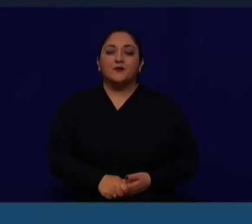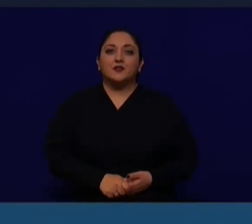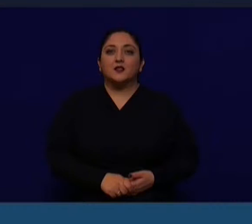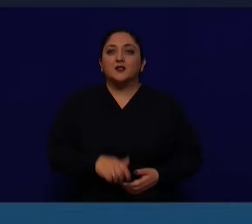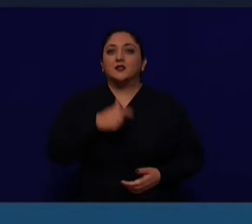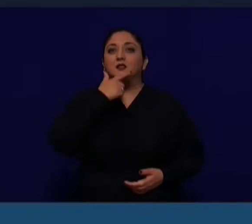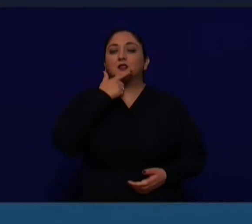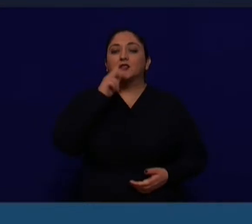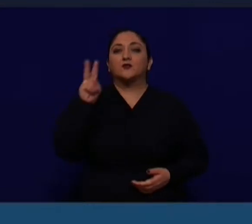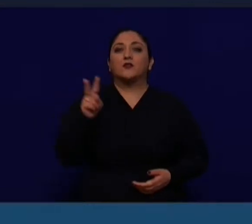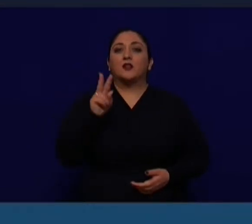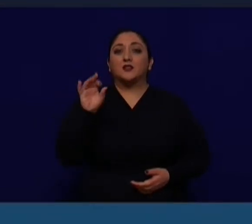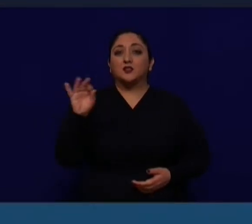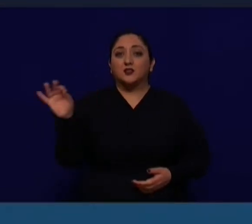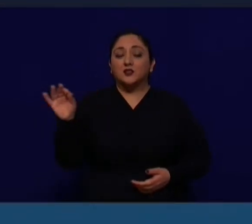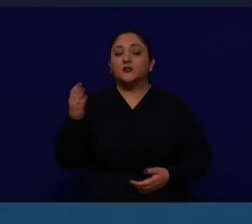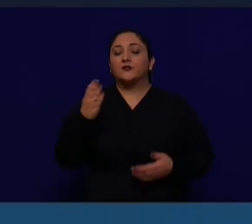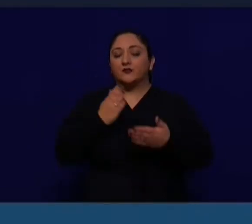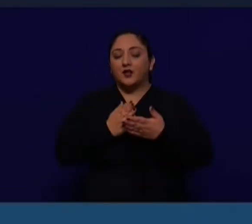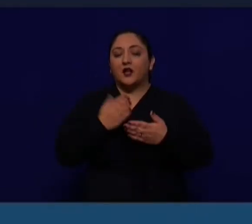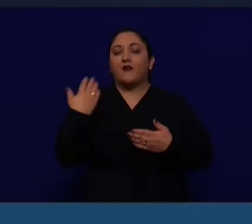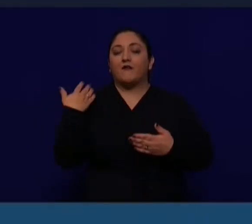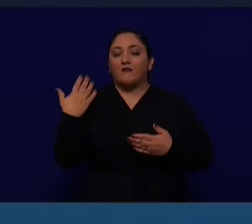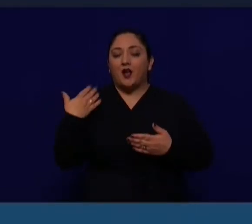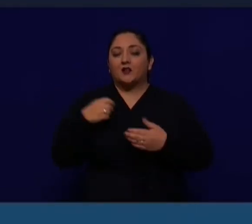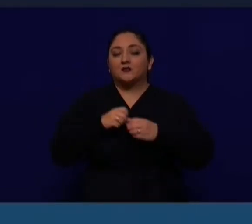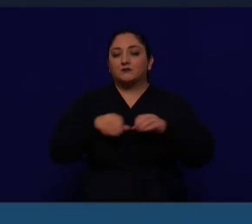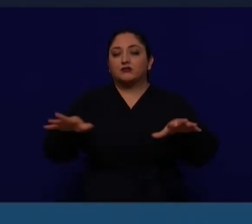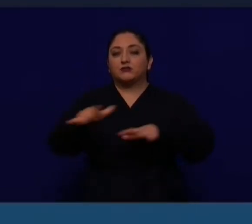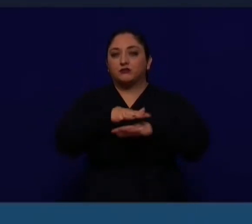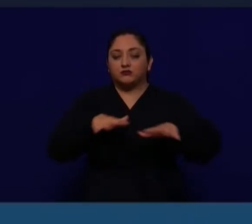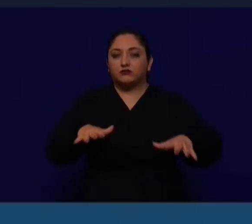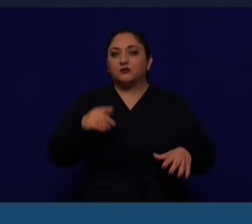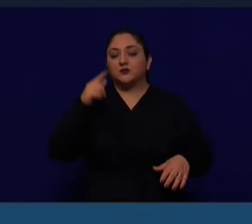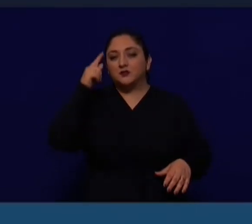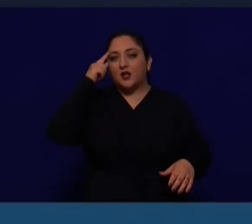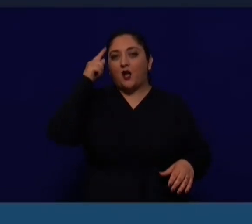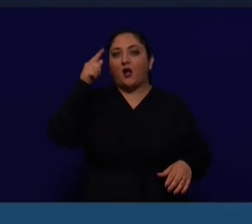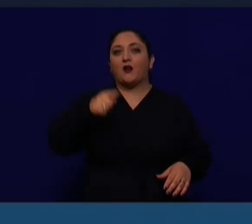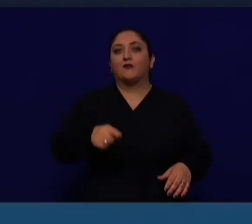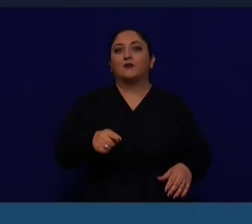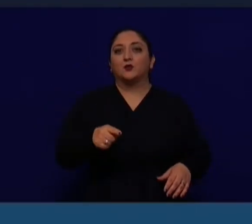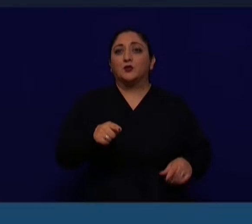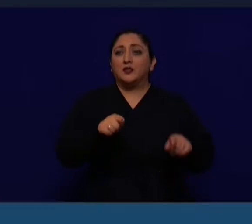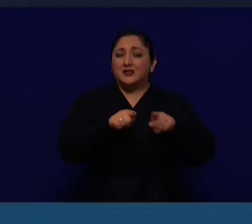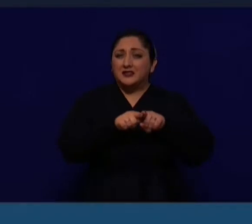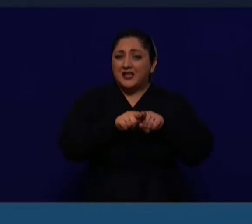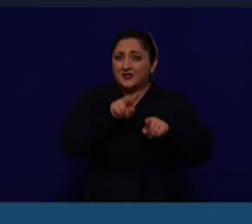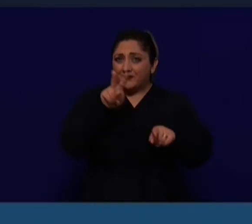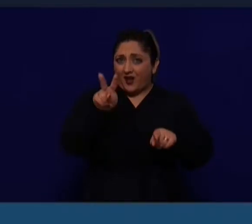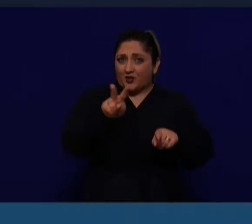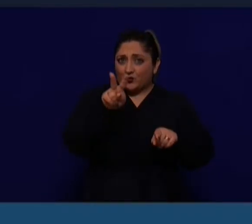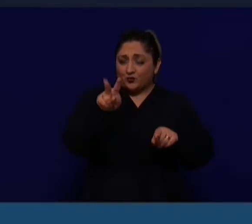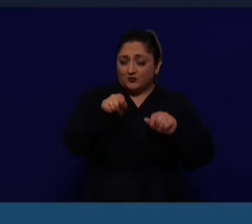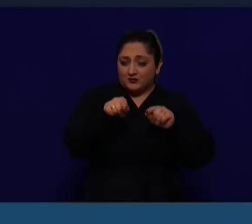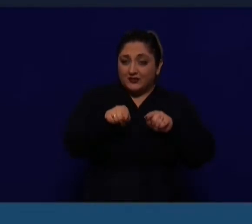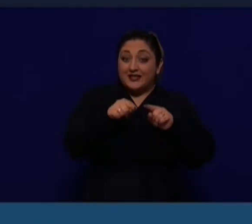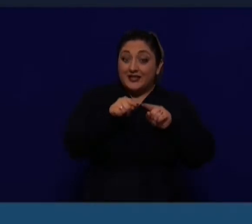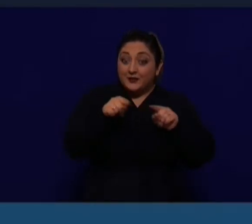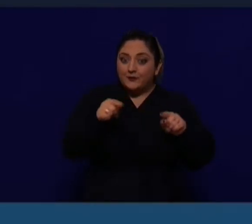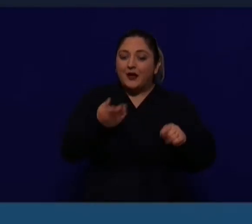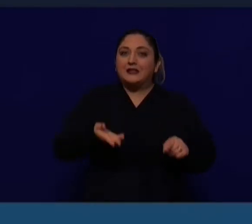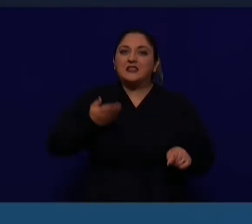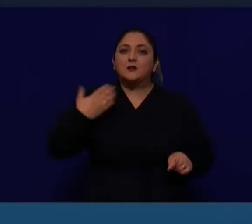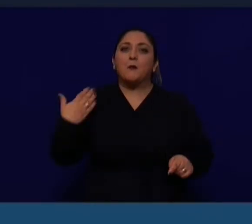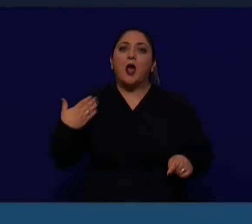huwa varjant li huwa trasmissibbli iktar, huwa nafu li huwa l-istess tip ta' virus, nafu li